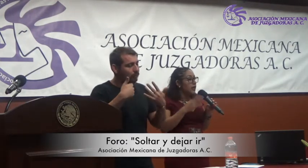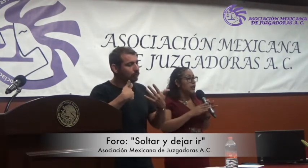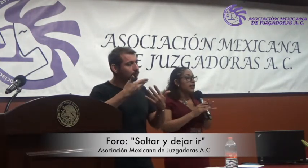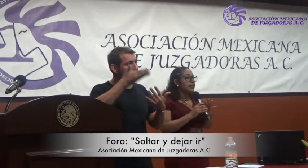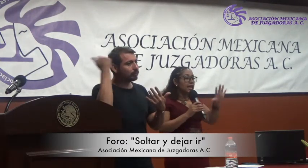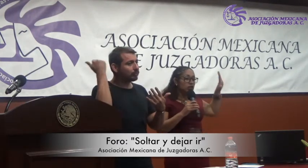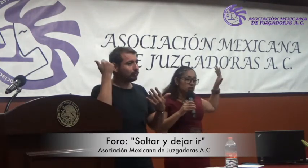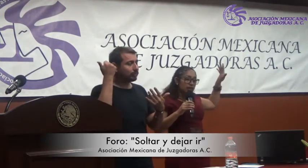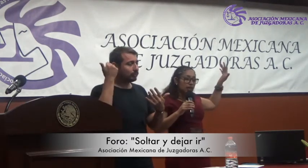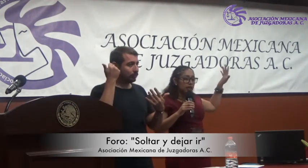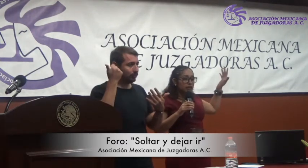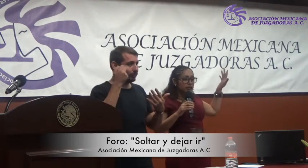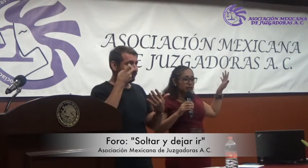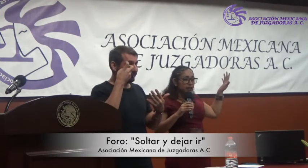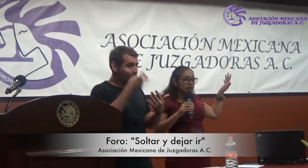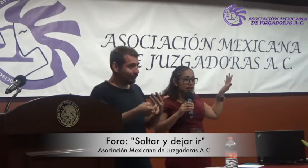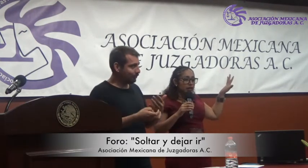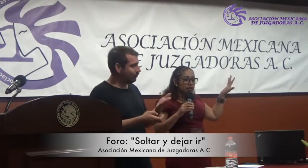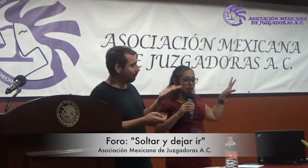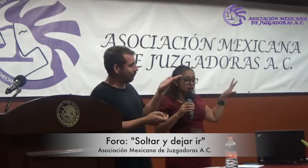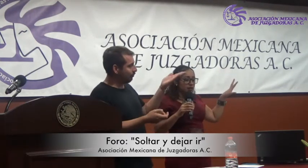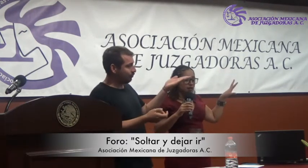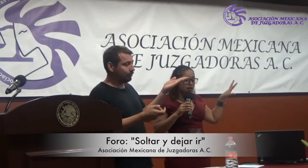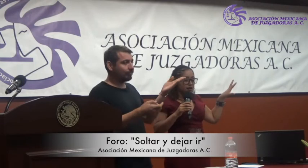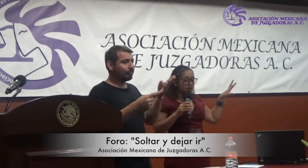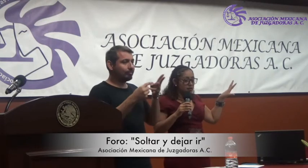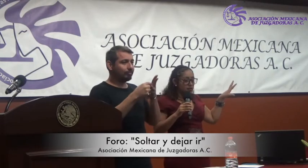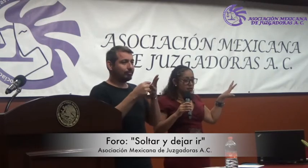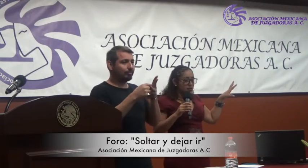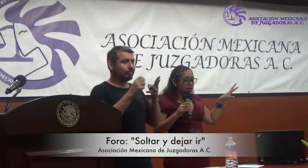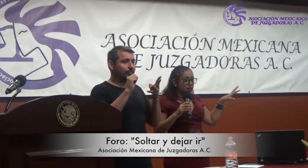Entonces, de eso se